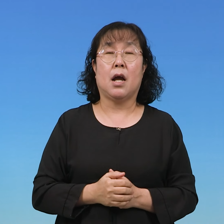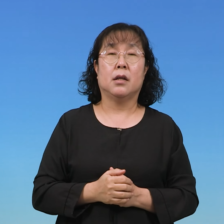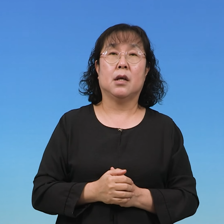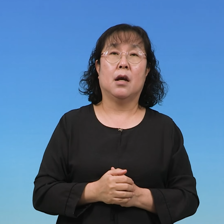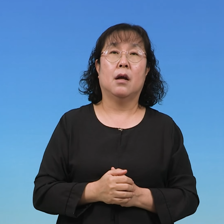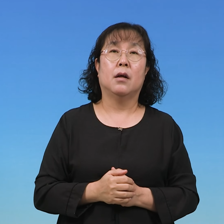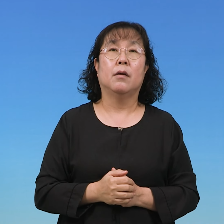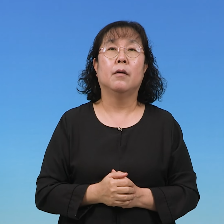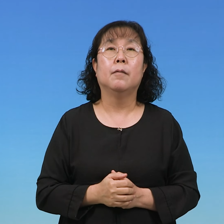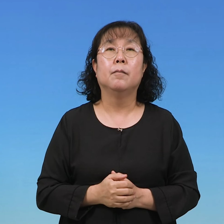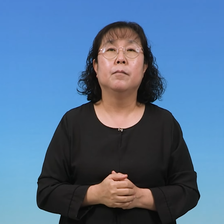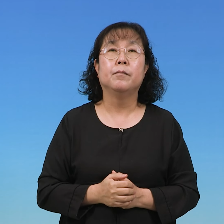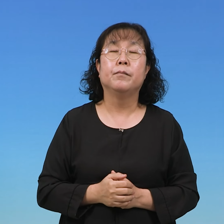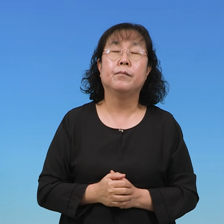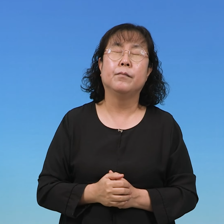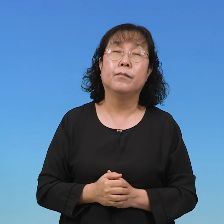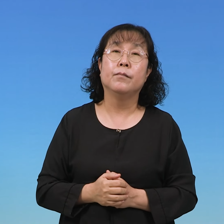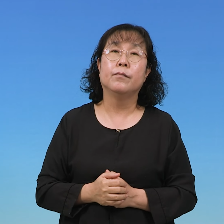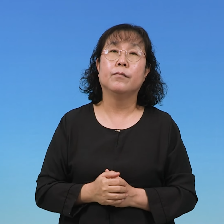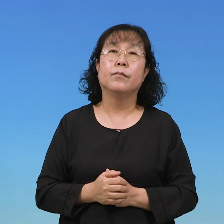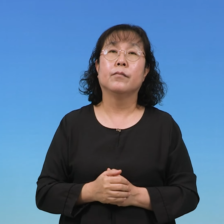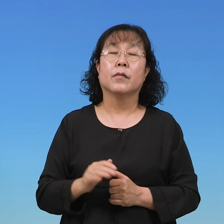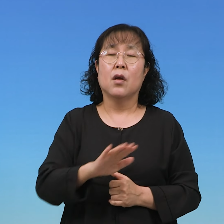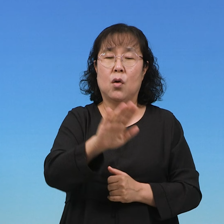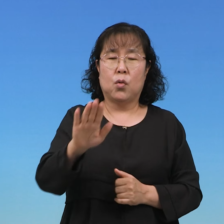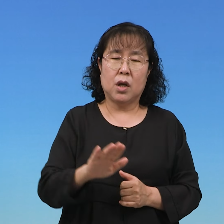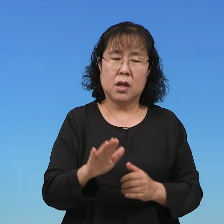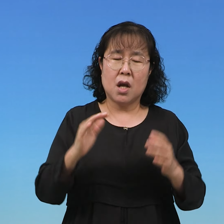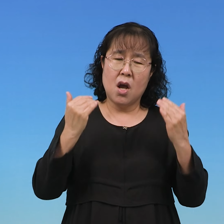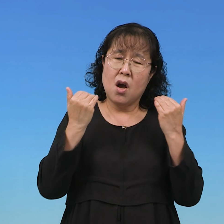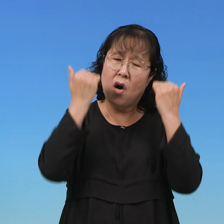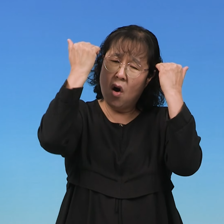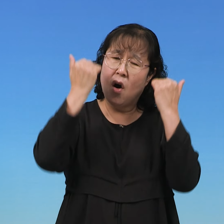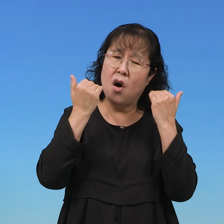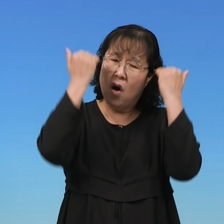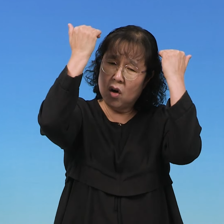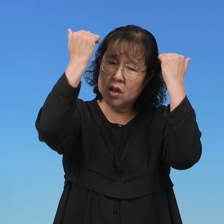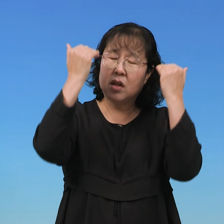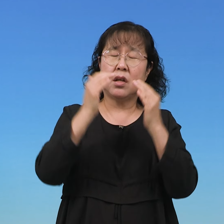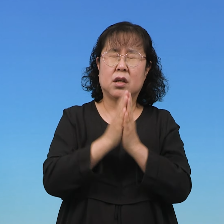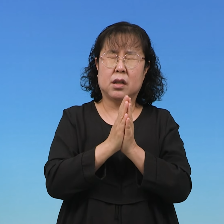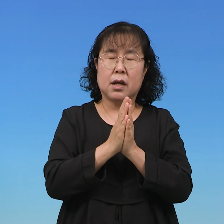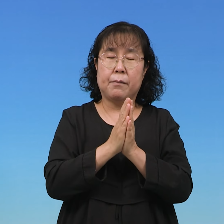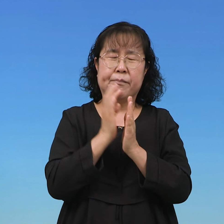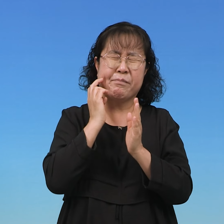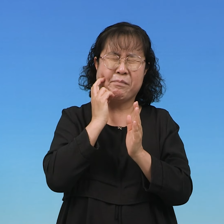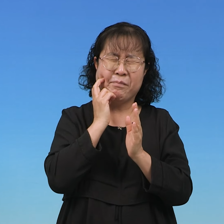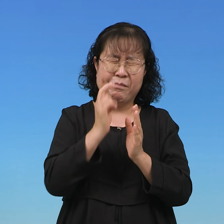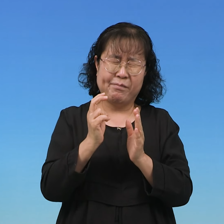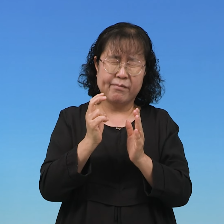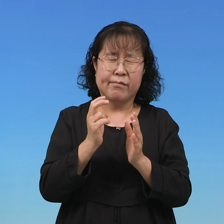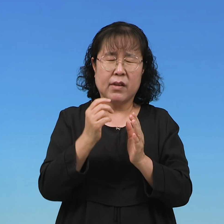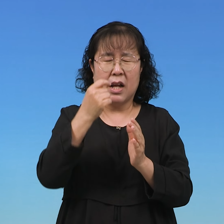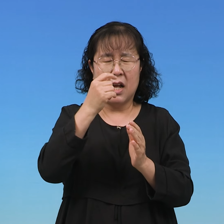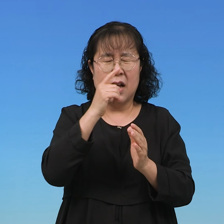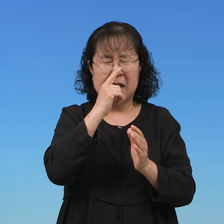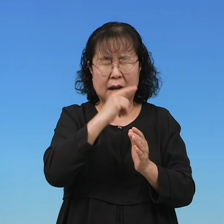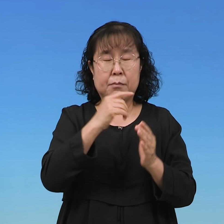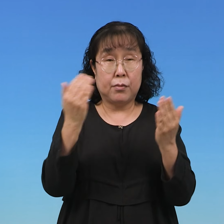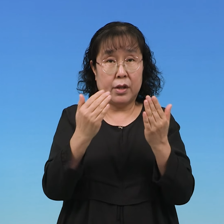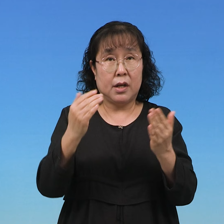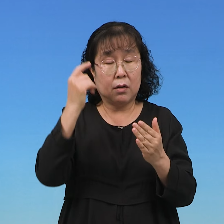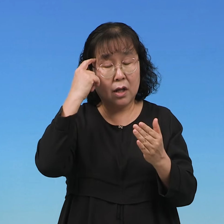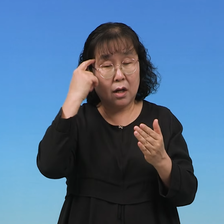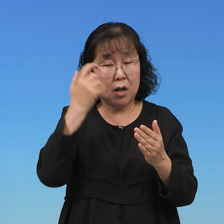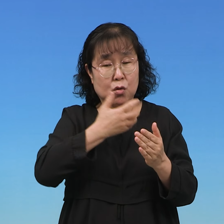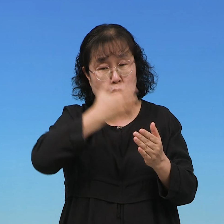우리나라만 그런지 세계가 다 그런지 몰라도요, 이게 내가 보기에 우리나라의 비극이에요. 꿈은 애들만 꾸는